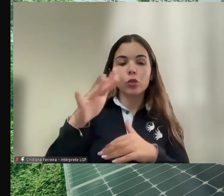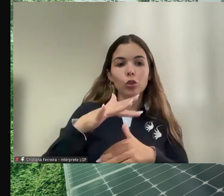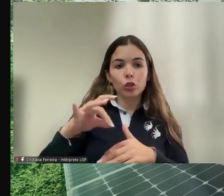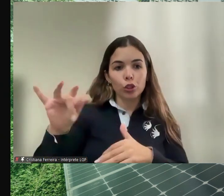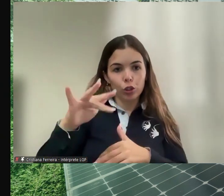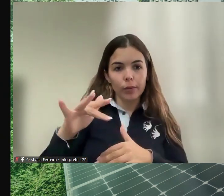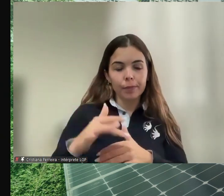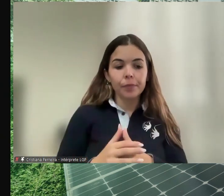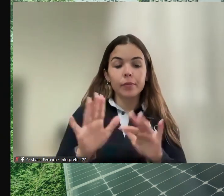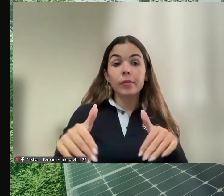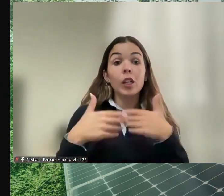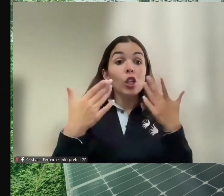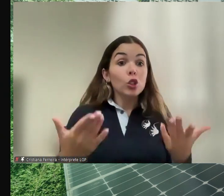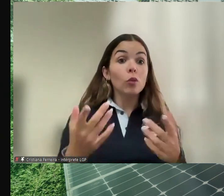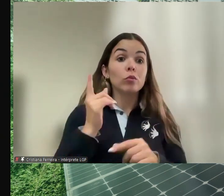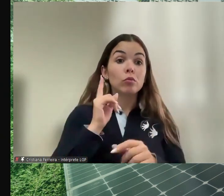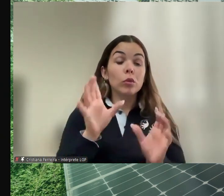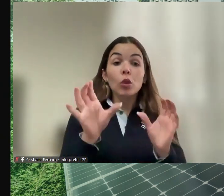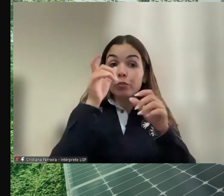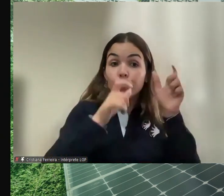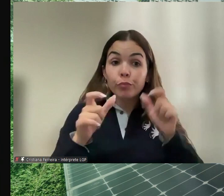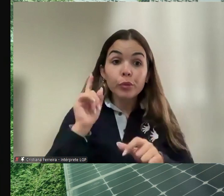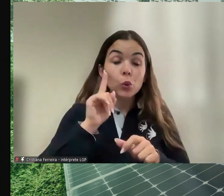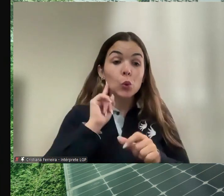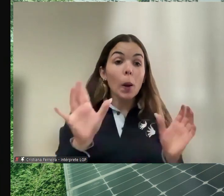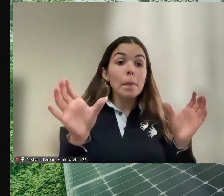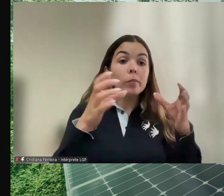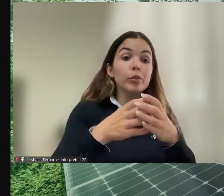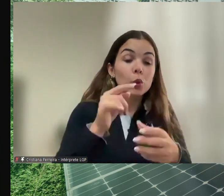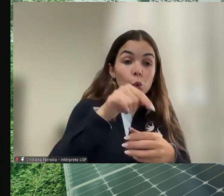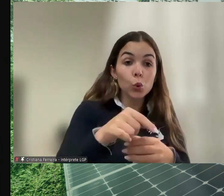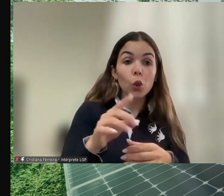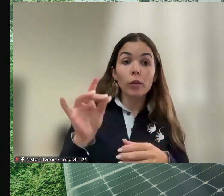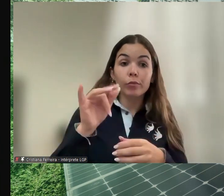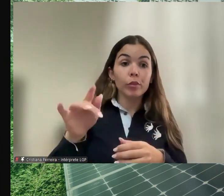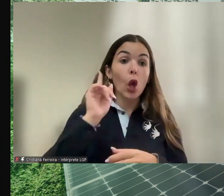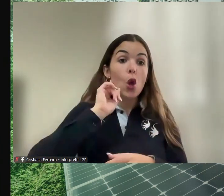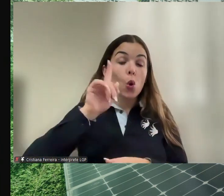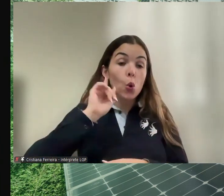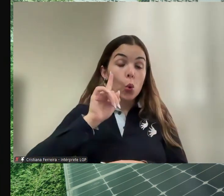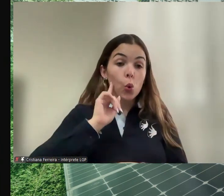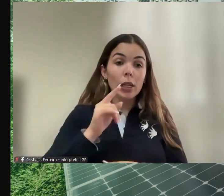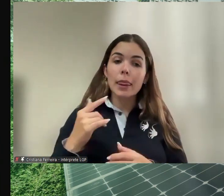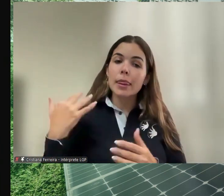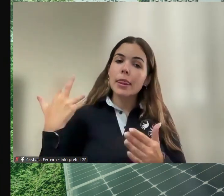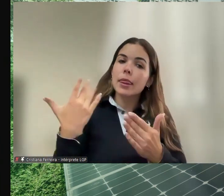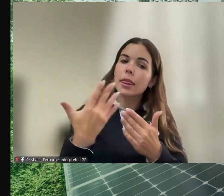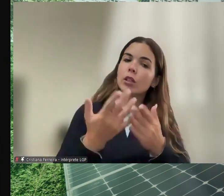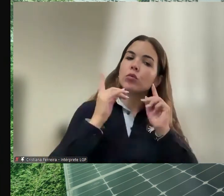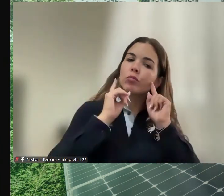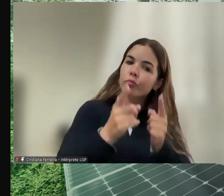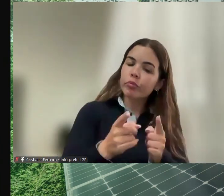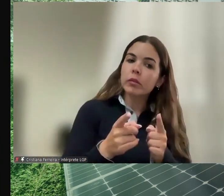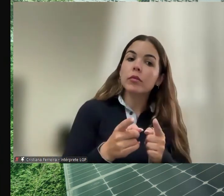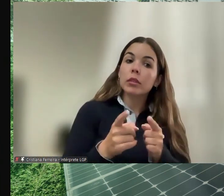Portanto, stakeholders locais, stakeholders regionais, são fulcrais de estarem desde o início